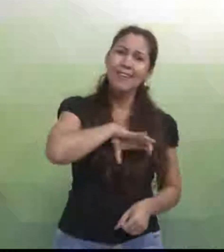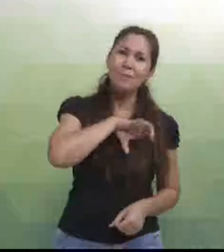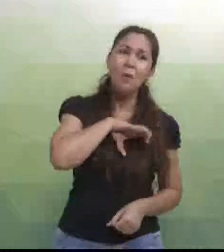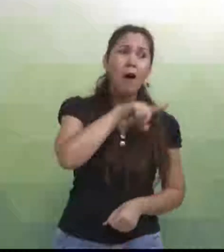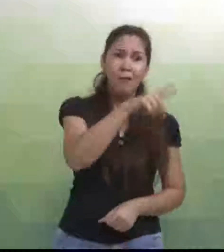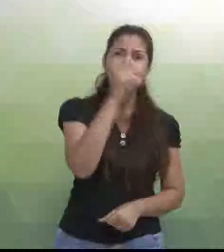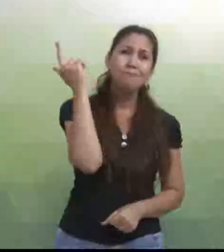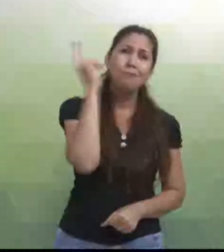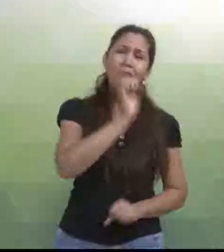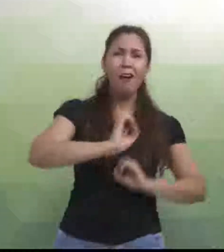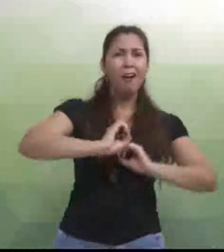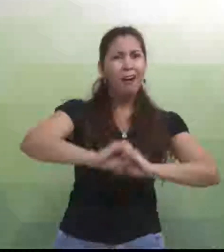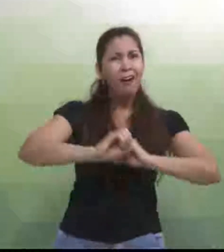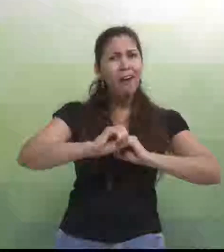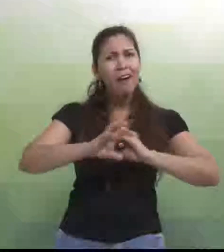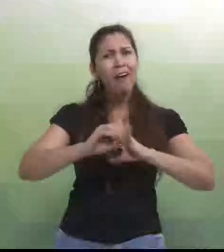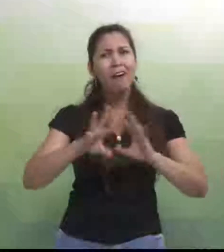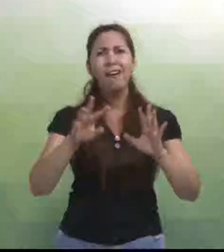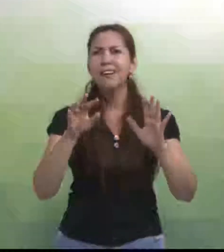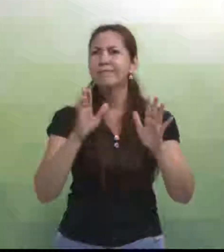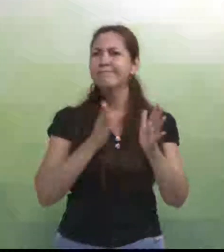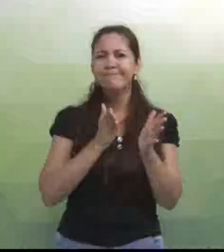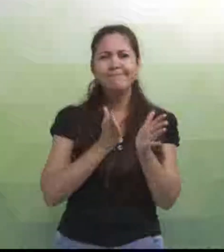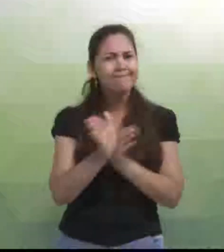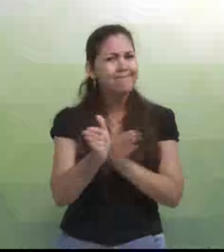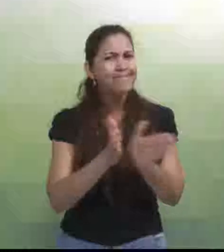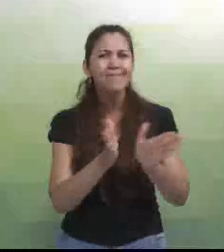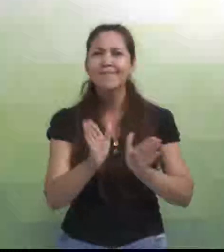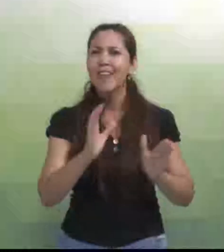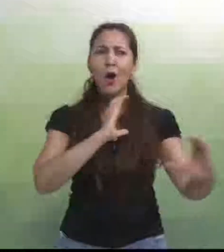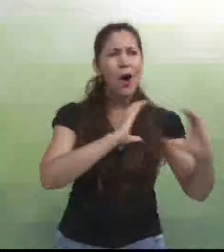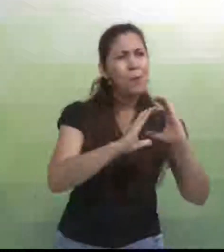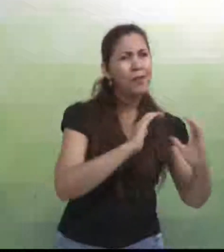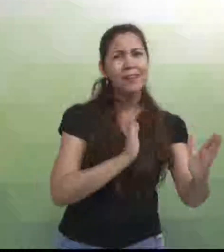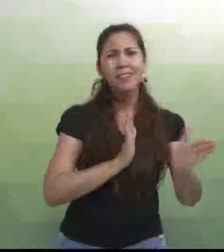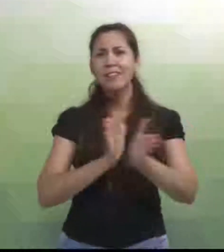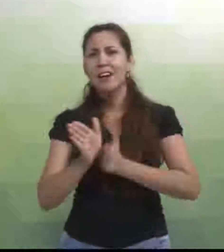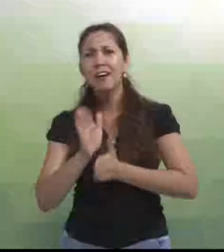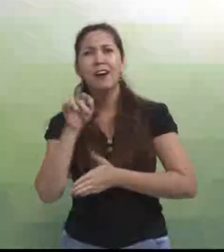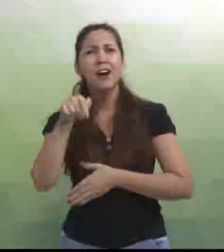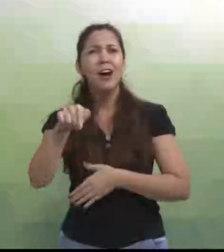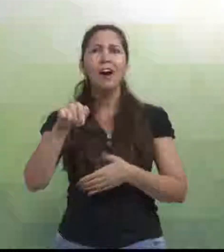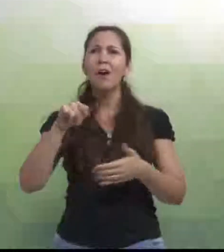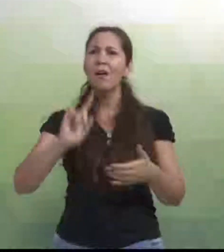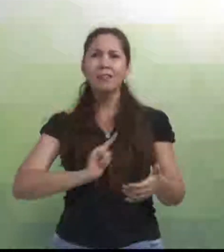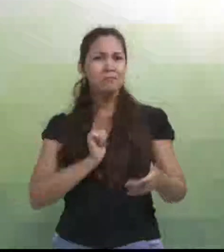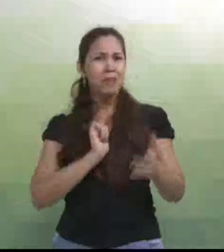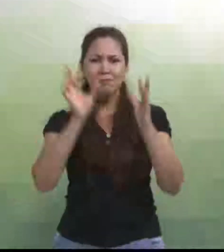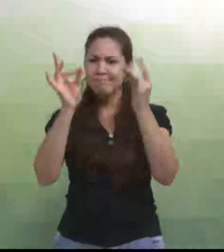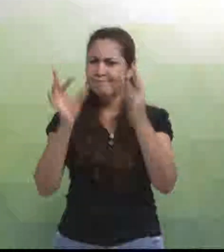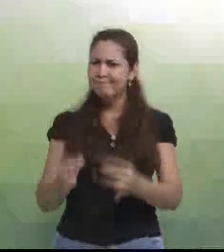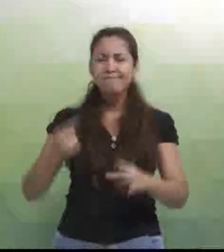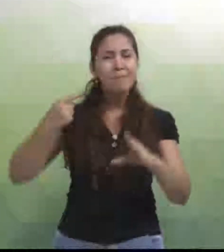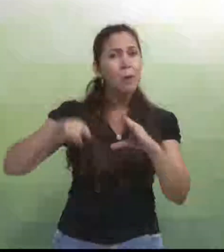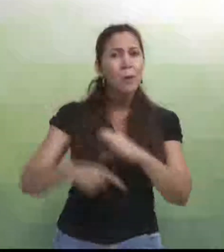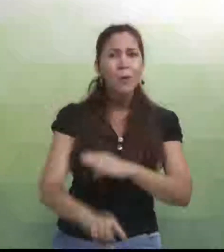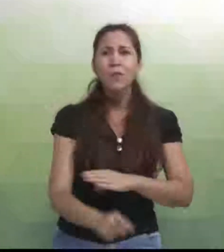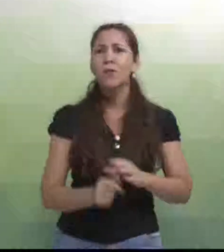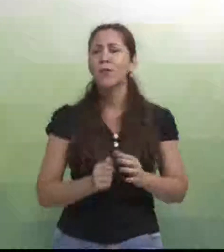Então, ele pode trabalhar com a questão comunicacional e também estrutura gramatical, aprofundar nisso. Porque